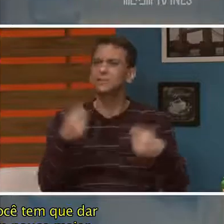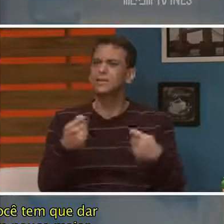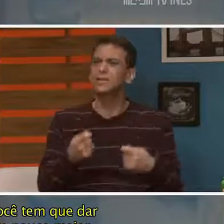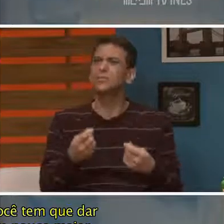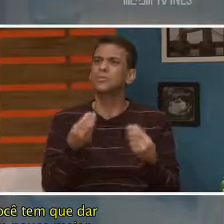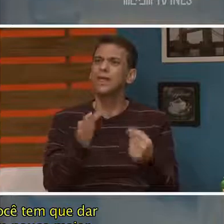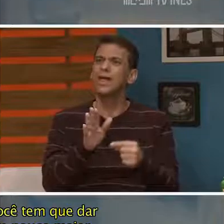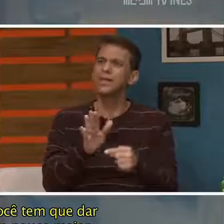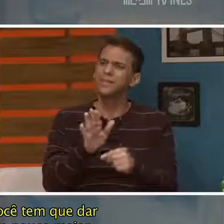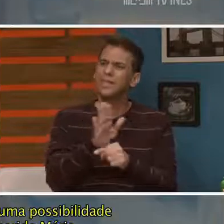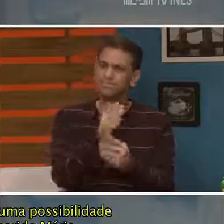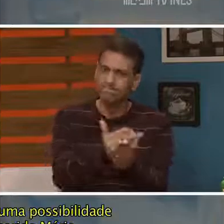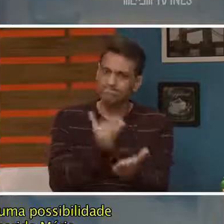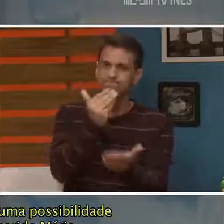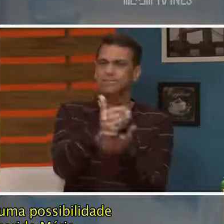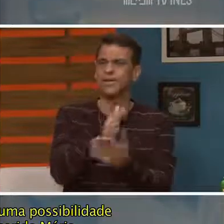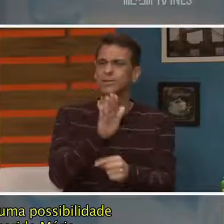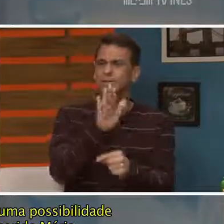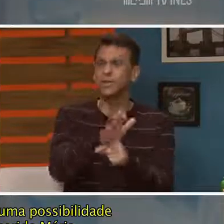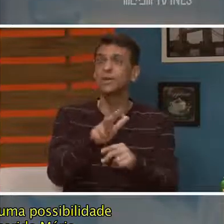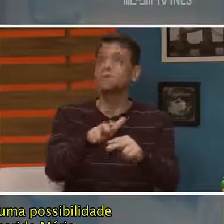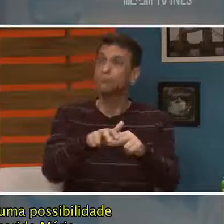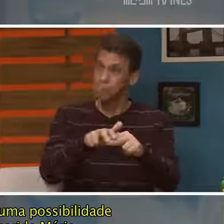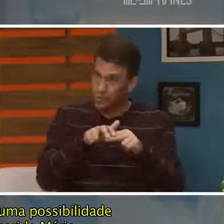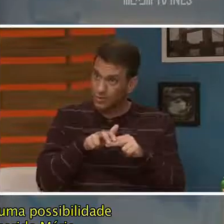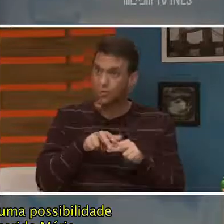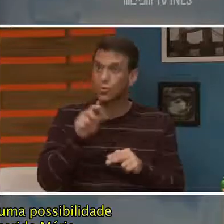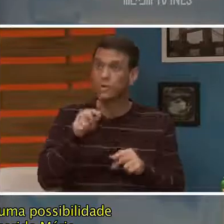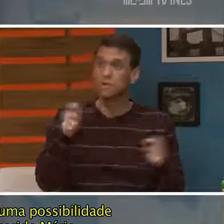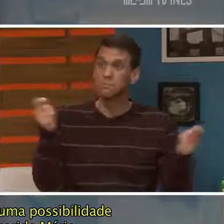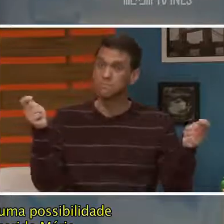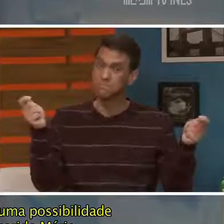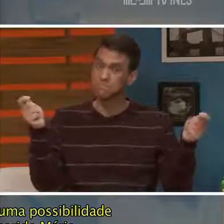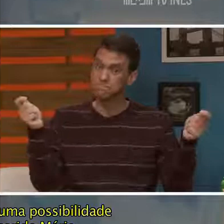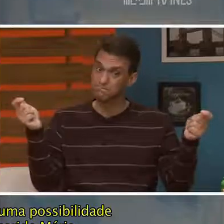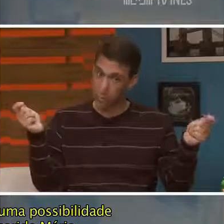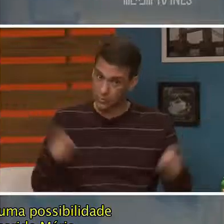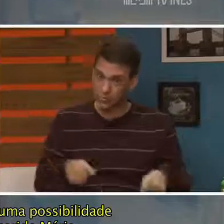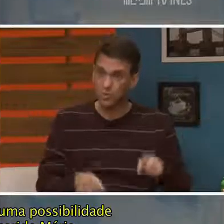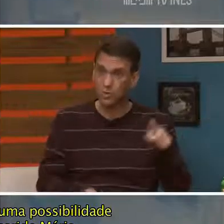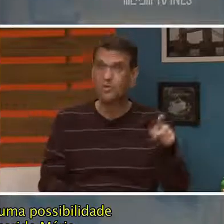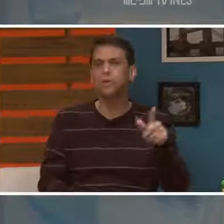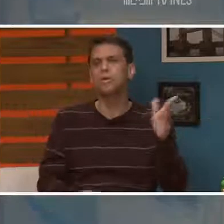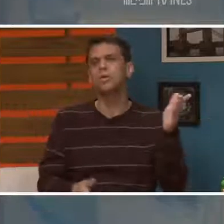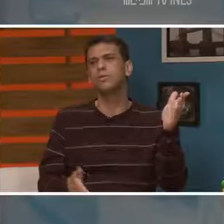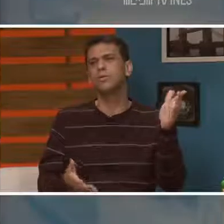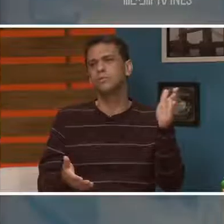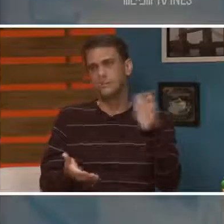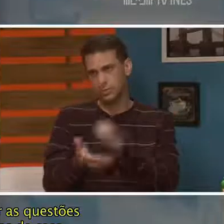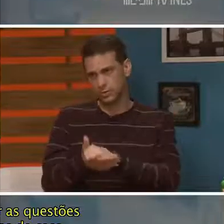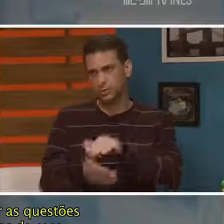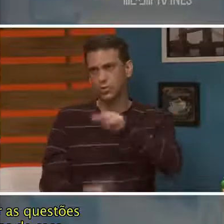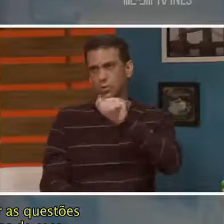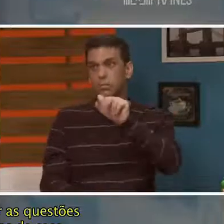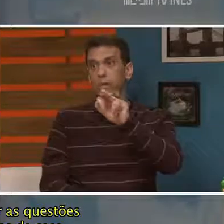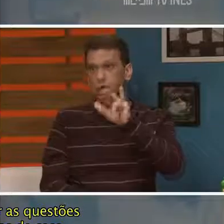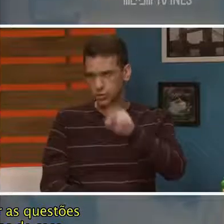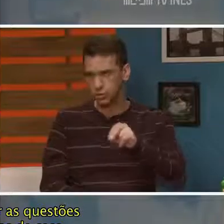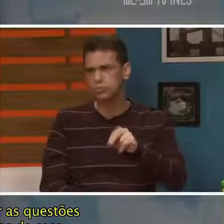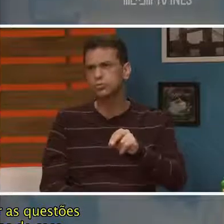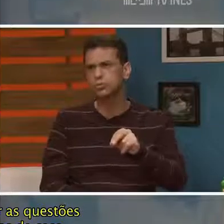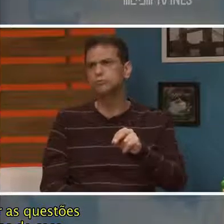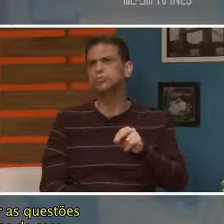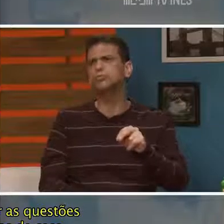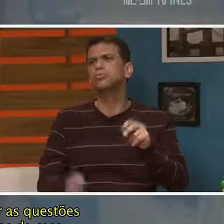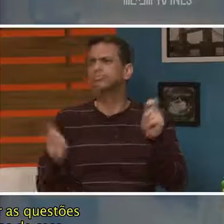um suporte um pouco maior. Então, por conta até de uma possibilidade do meu marido Mário poder